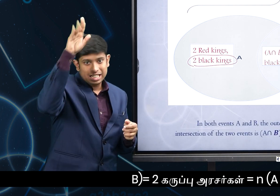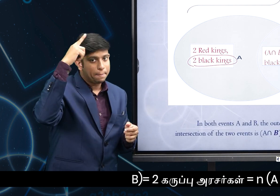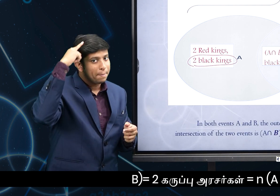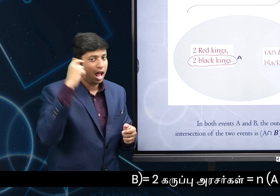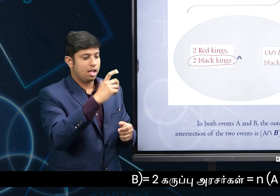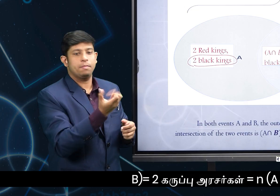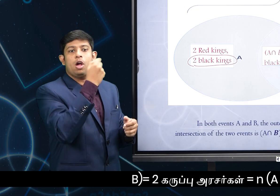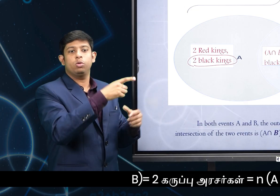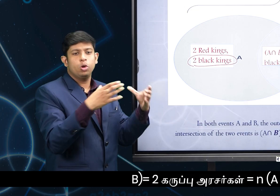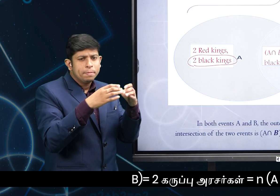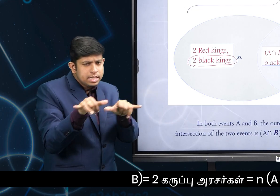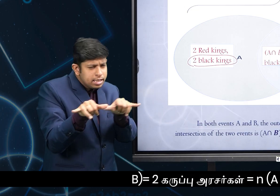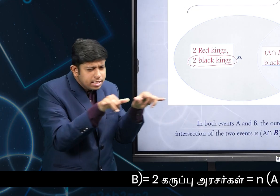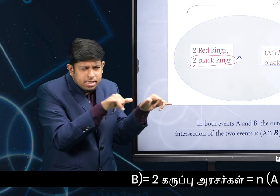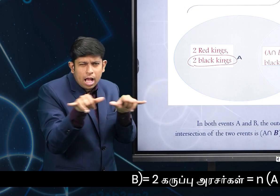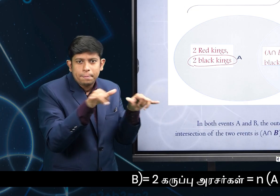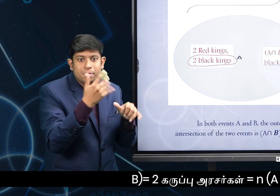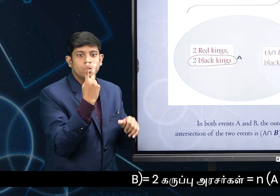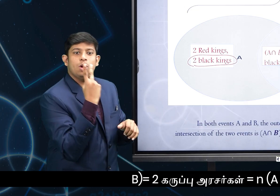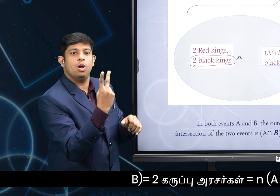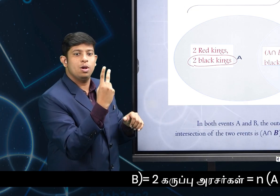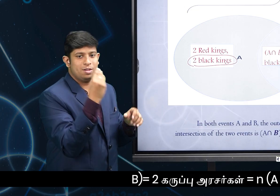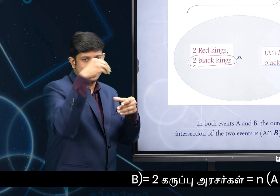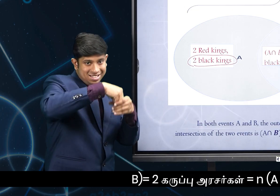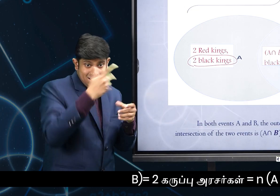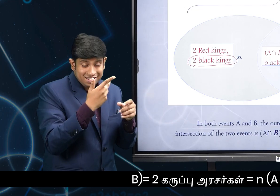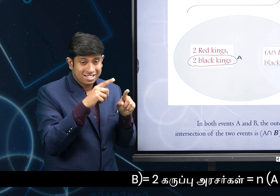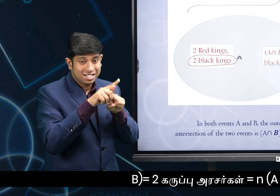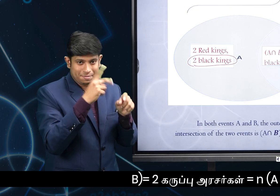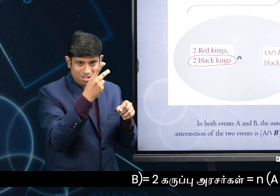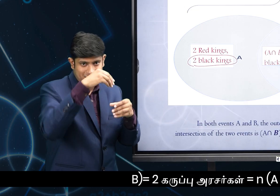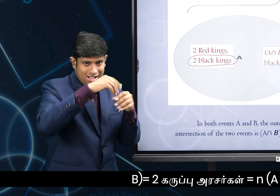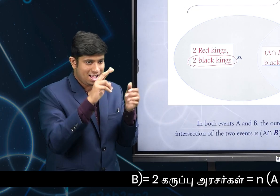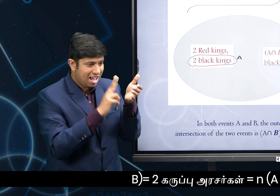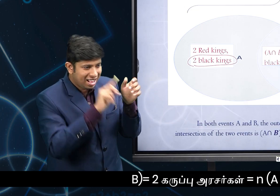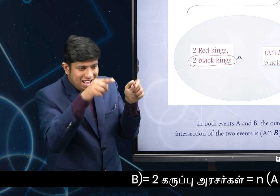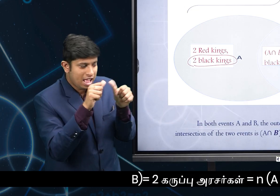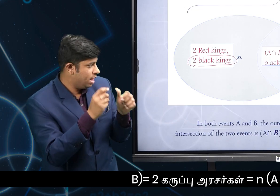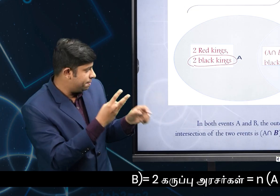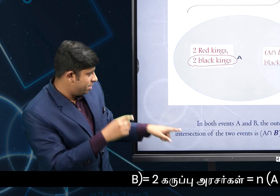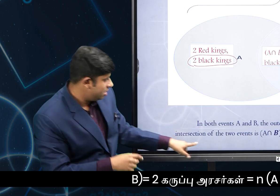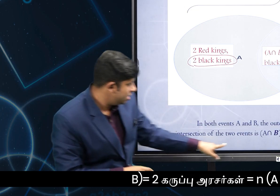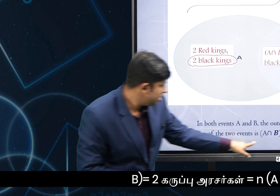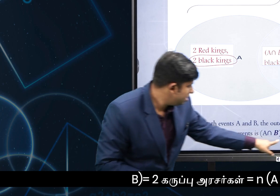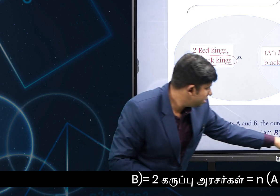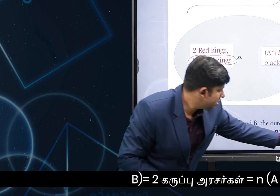கருப்பு அரசர்கள் ஈடு என் அடைப்புக்குறி ஏ வெட்டுக்கணம் பி ஈடு 2.